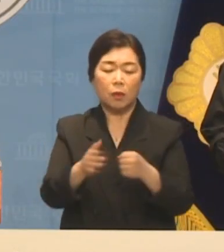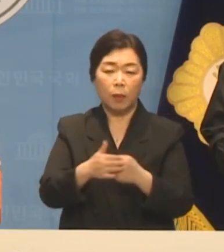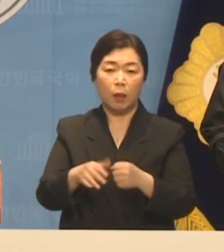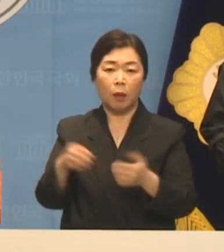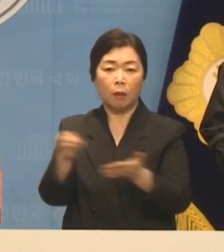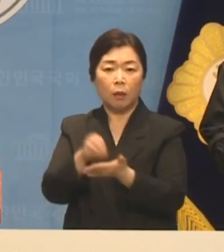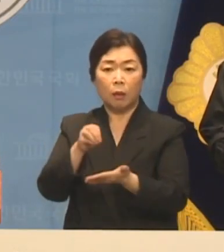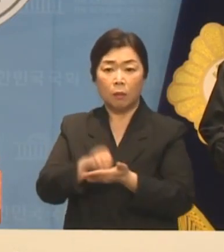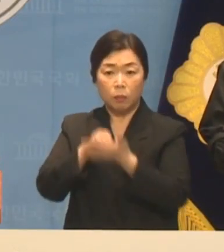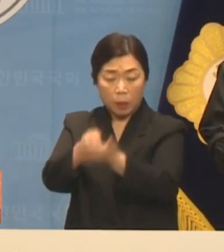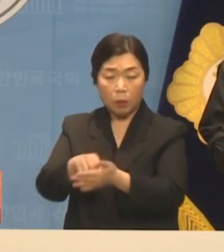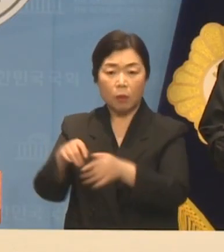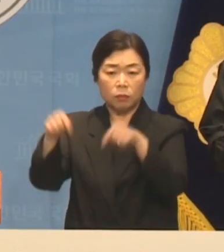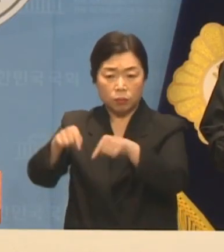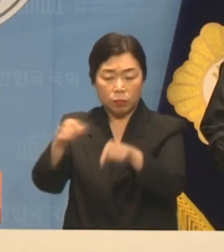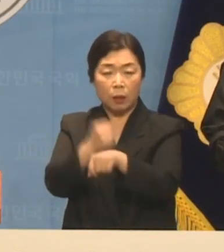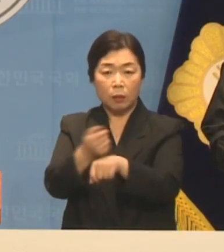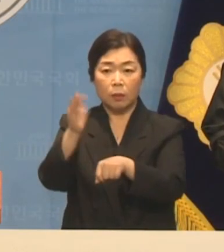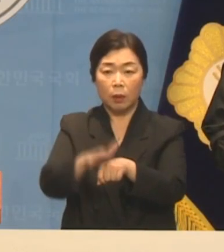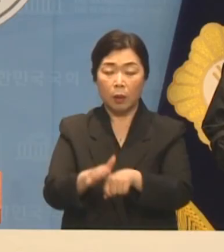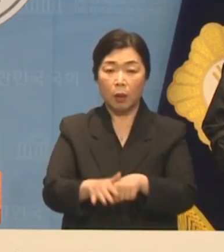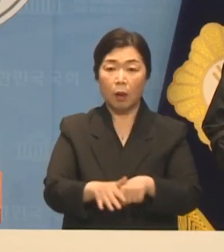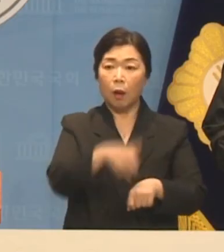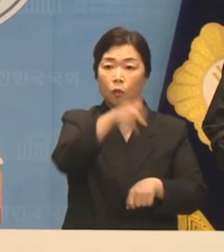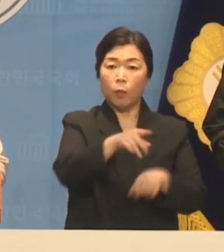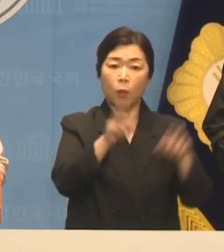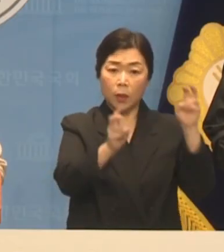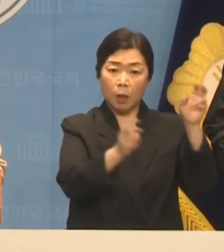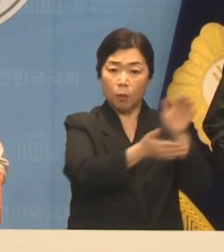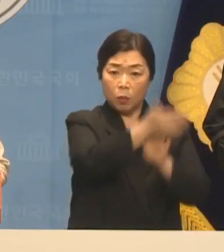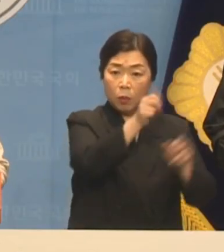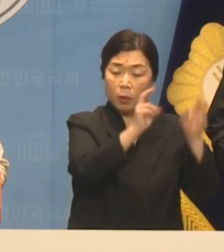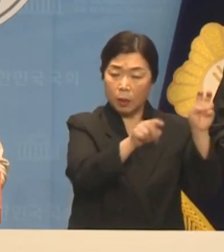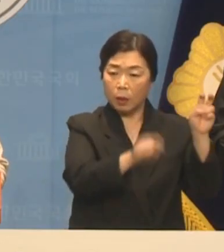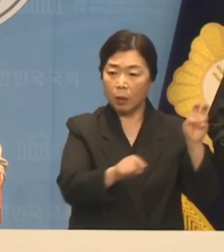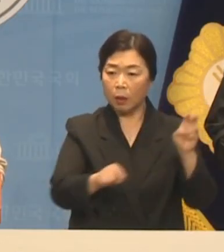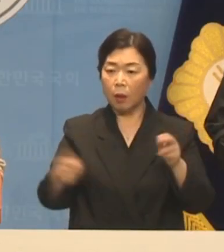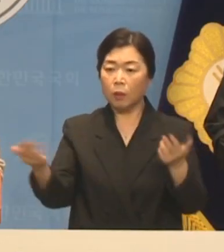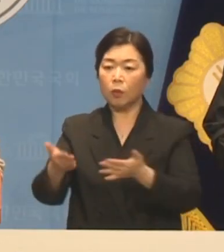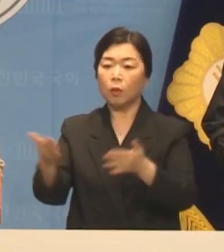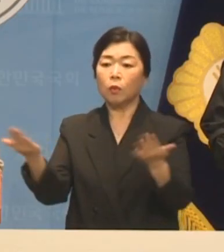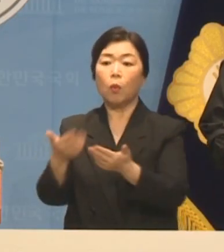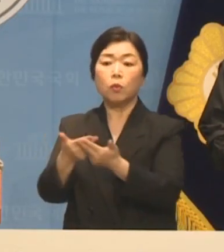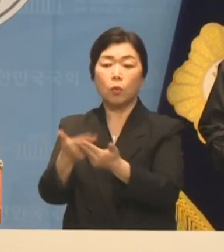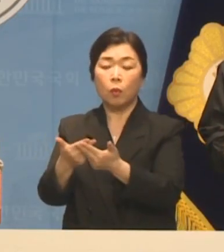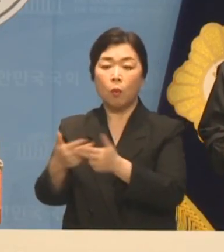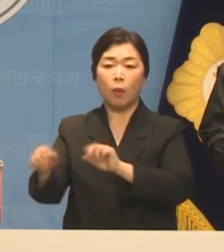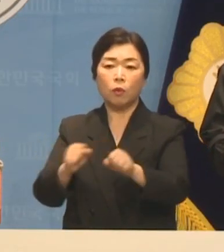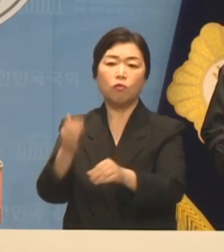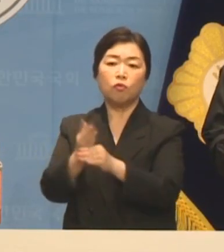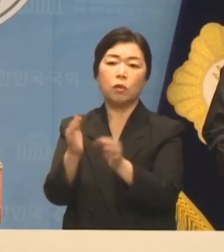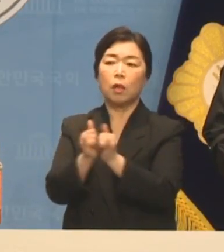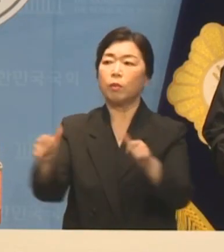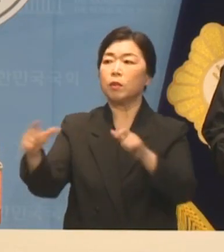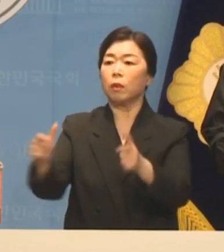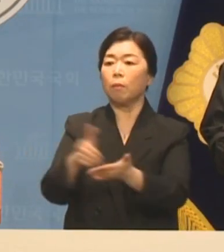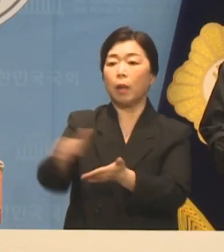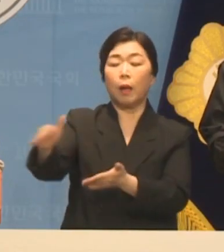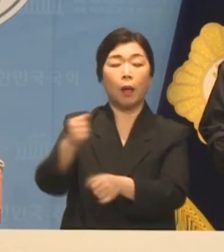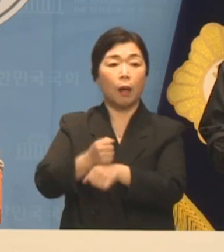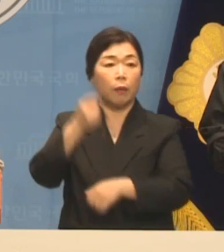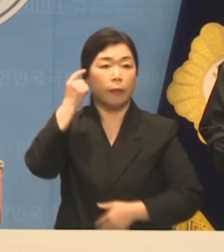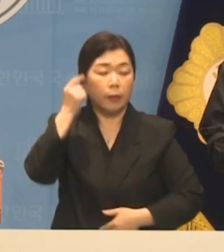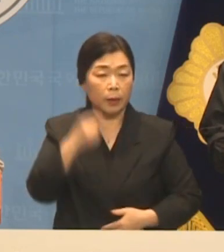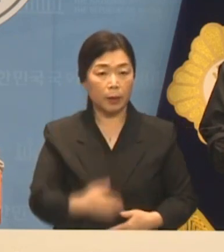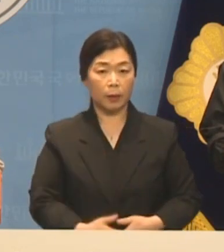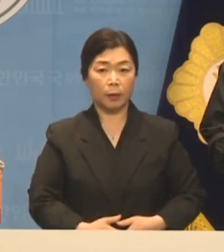식으로 구역을 뺏으면은 노조를 하지 말라는 것 아닙니까? 쿠팡 캠프에서